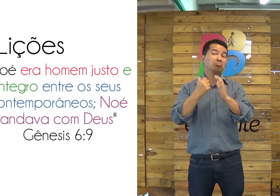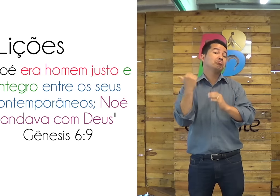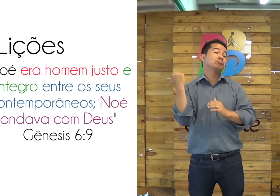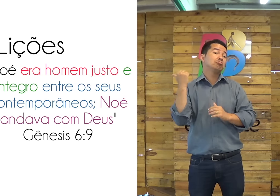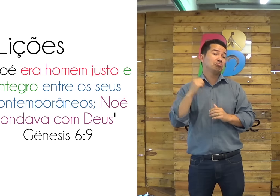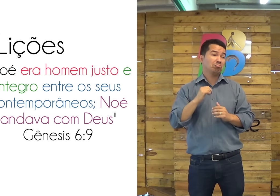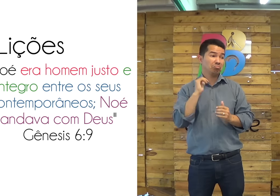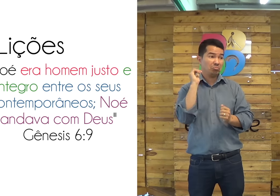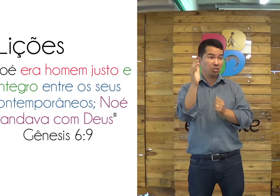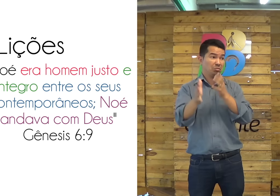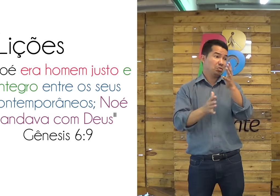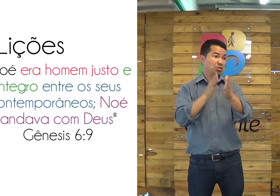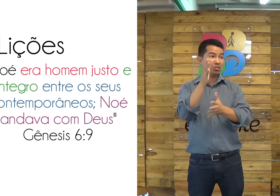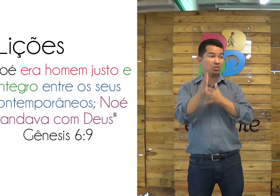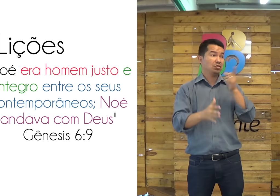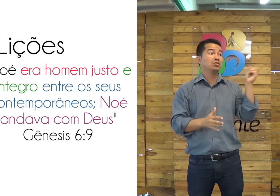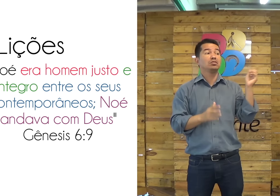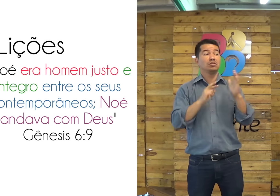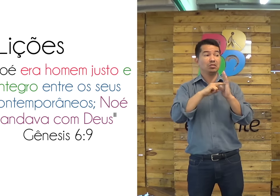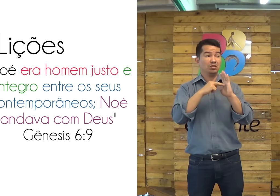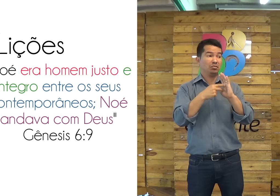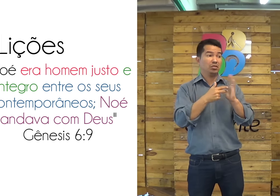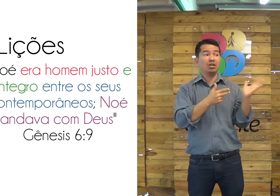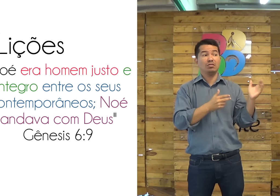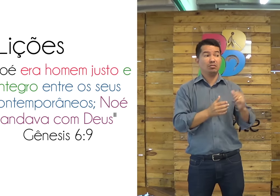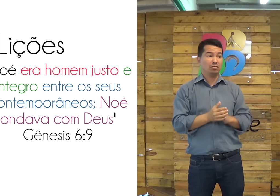que que significa isso aí né em Libras O que que